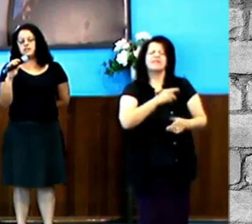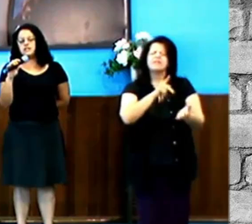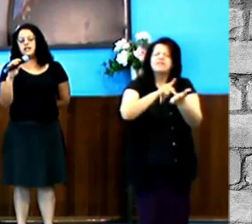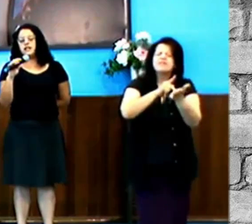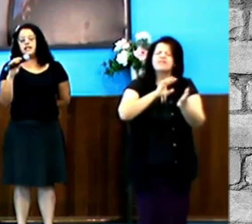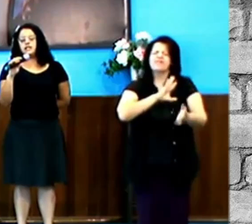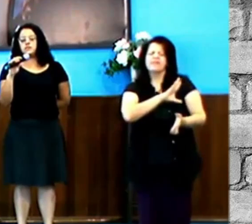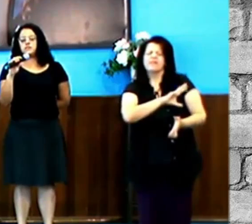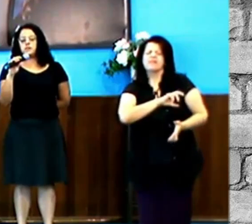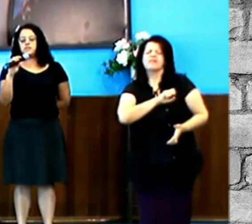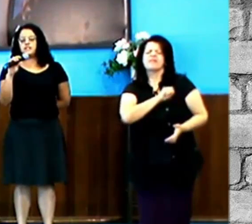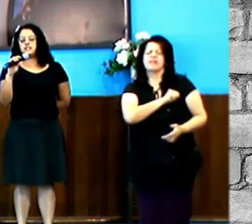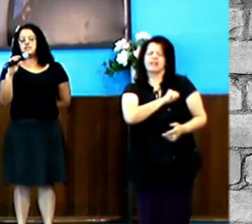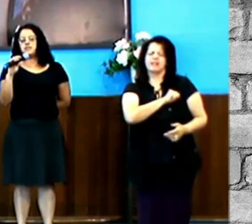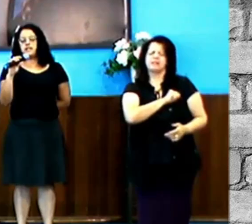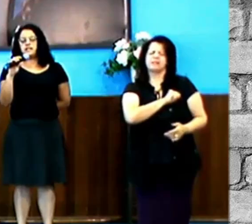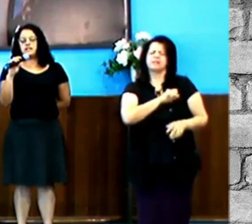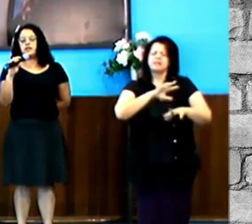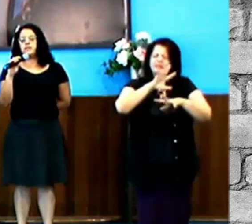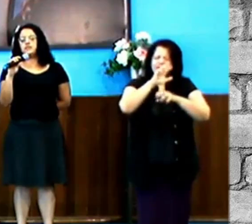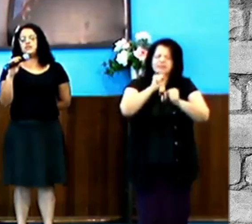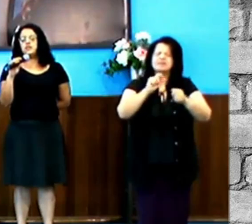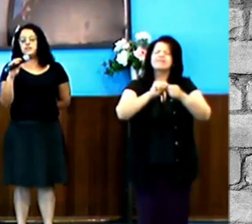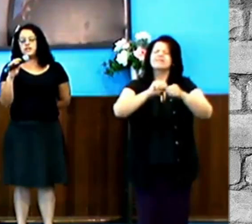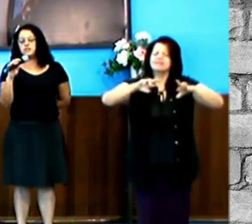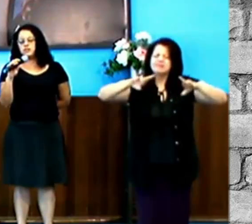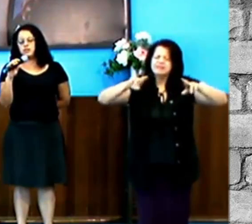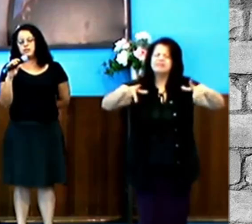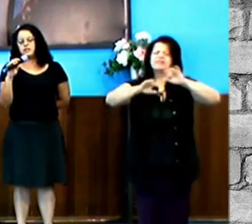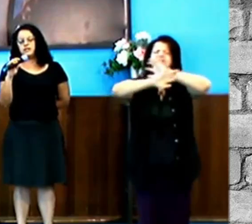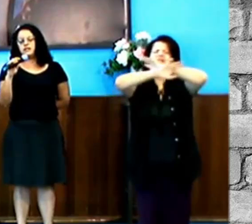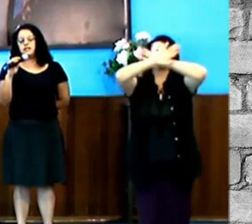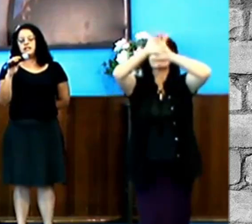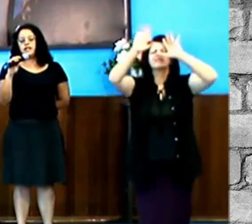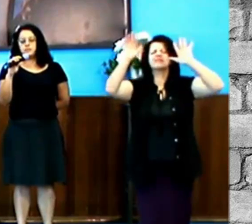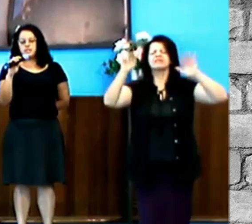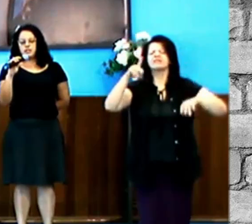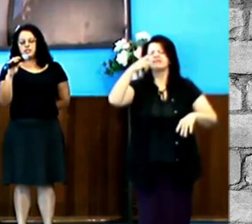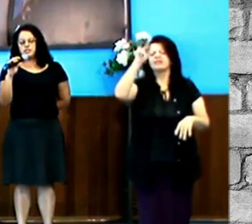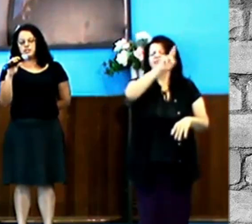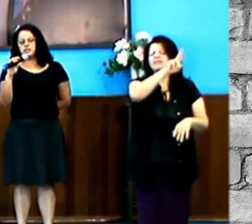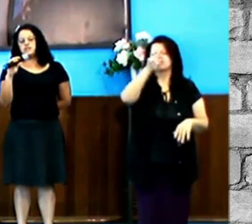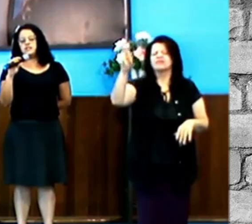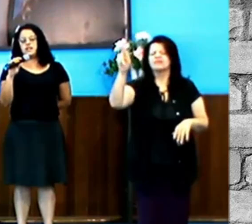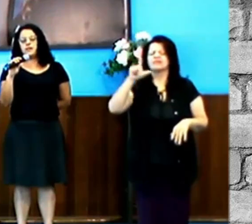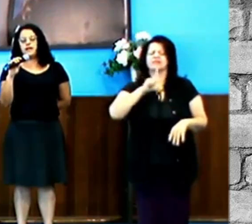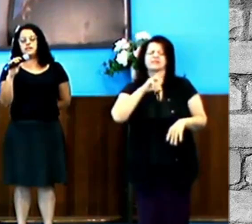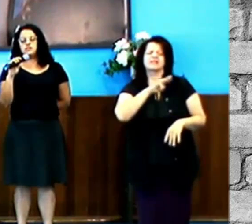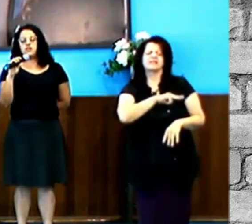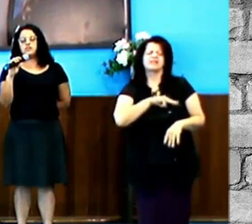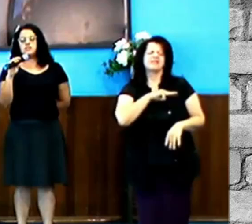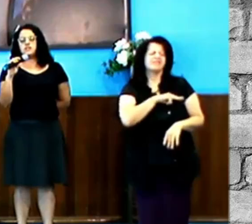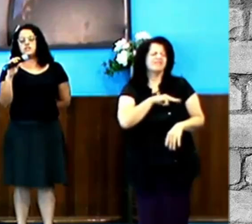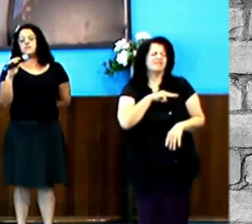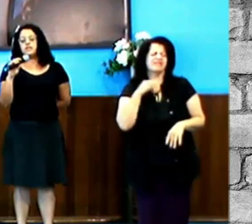em nós e que nós possamos fazer a diferença realmente glorificando o Teu nome. Tenha misericórdia de nós, ó Deus, e trabalhe